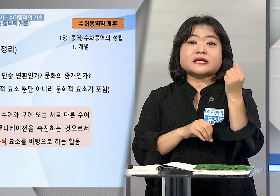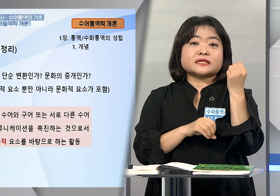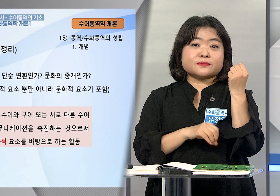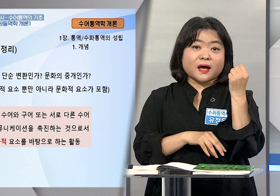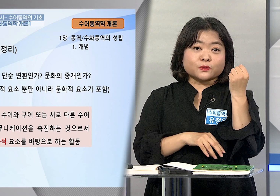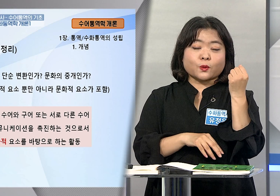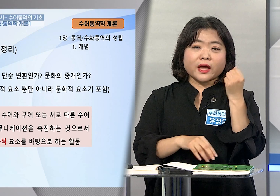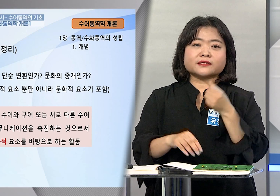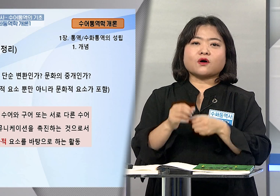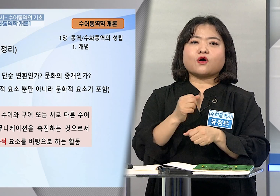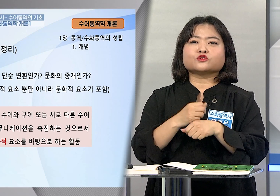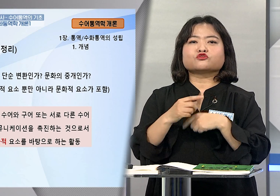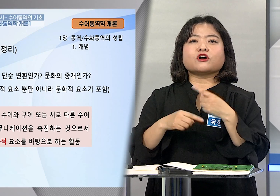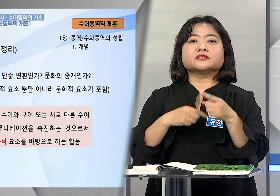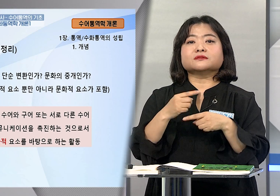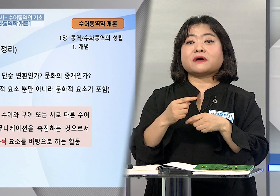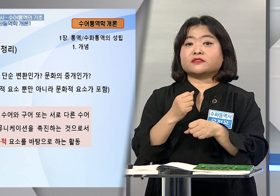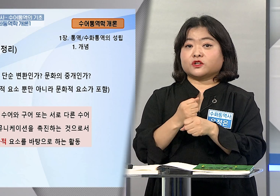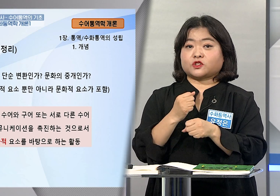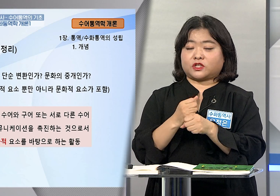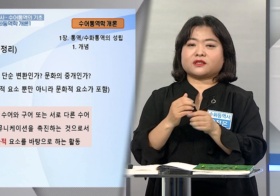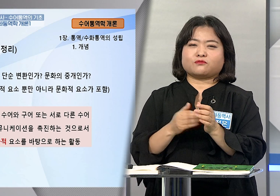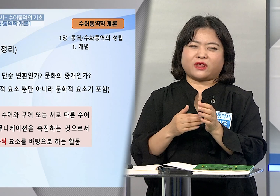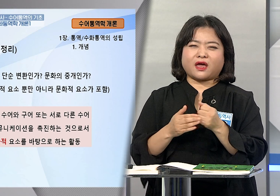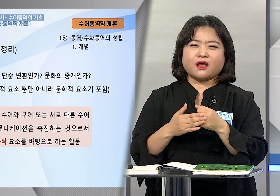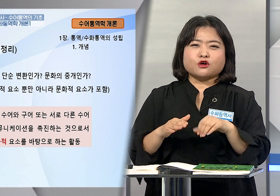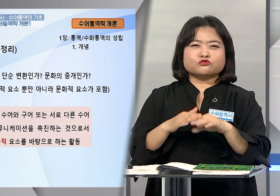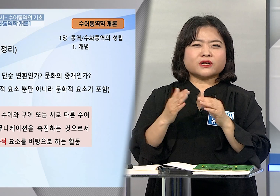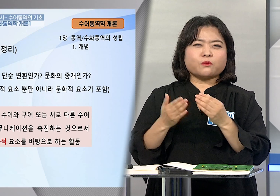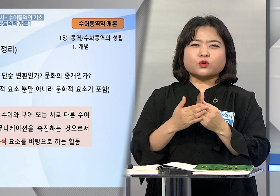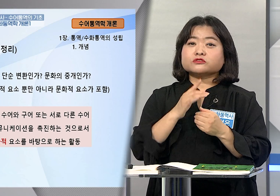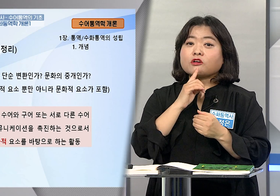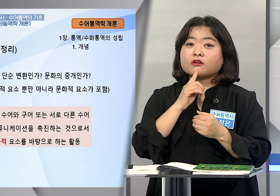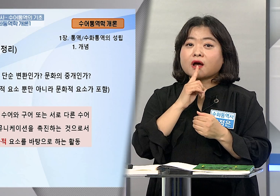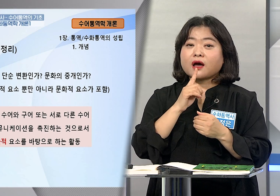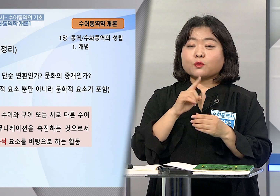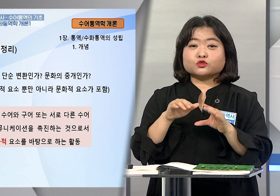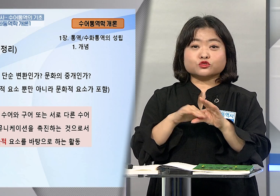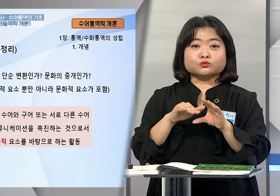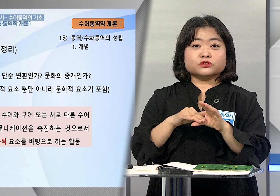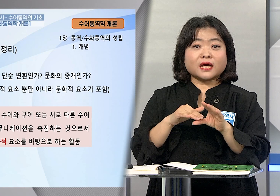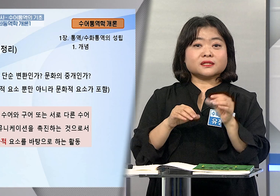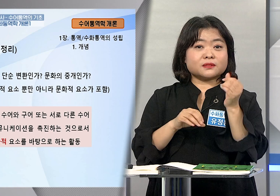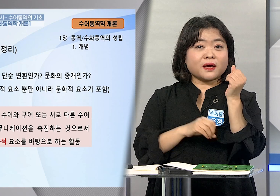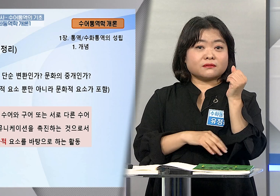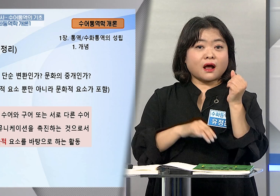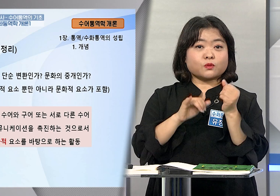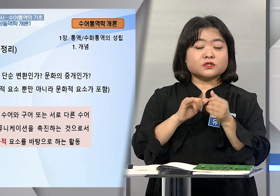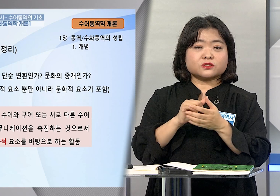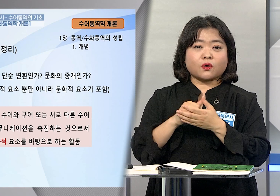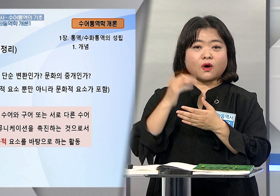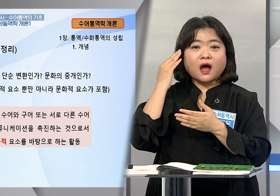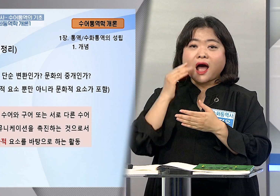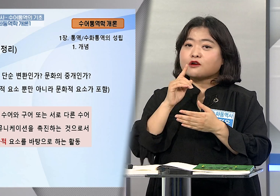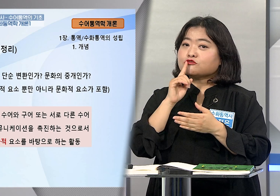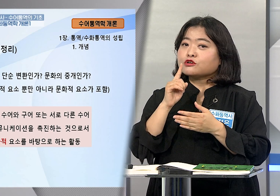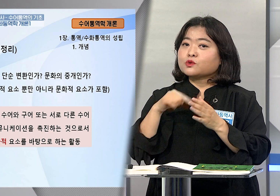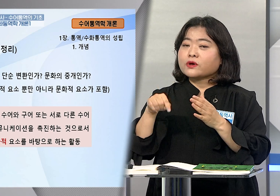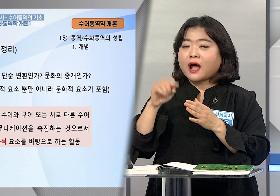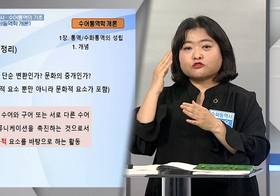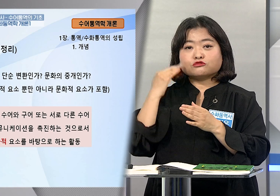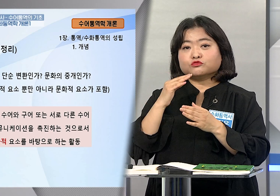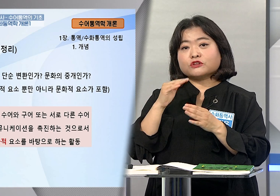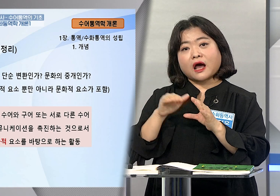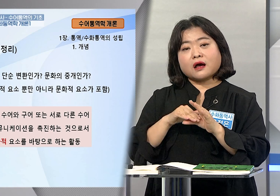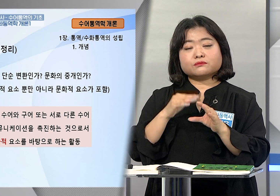것을 기반으로 해서 수어는 만들어졌기 때문에, 우리가 모든 언어가 모두 문화를 기반으로 하고 있죠. 한국어